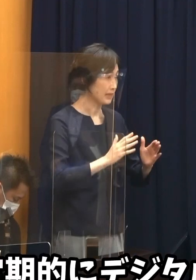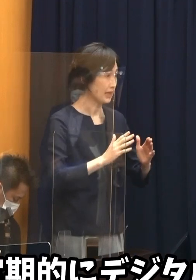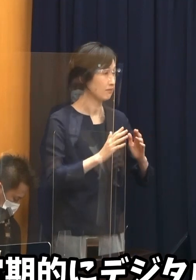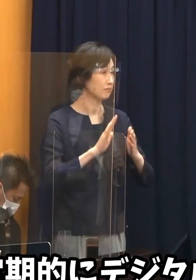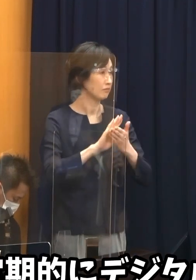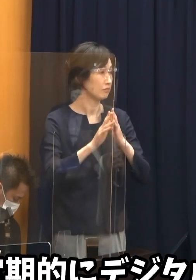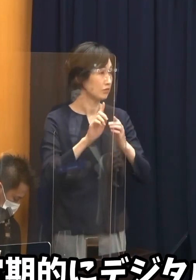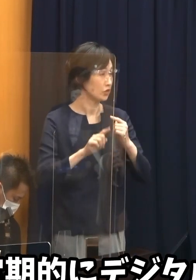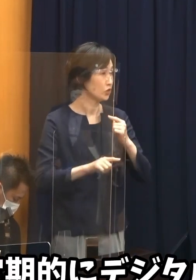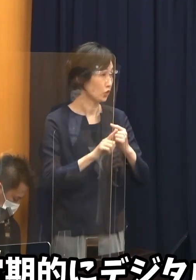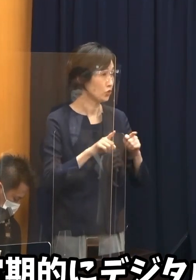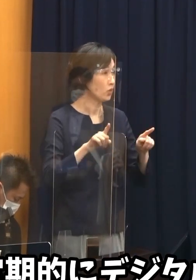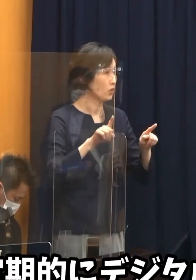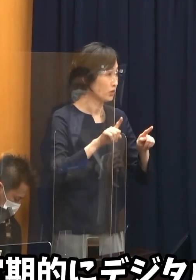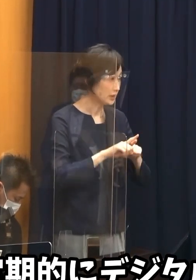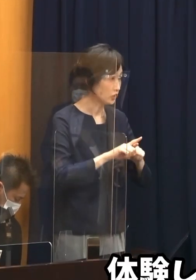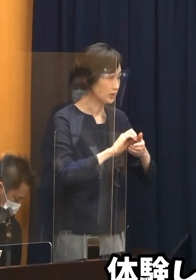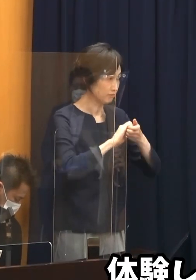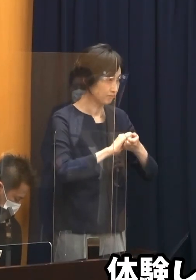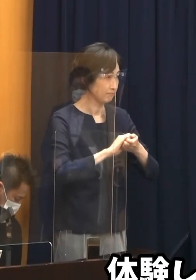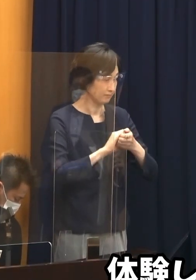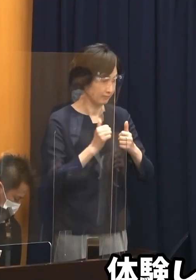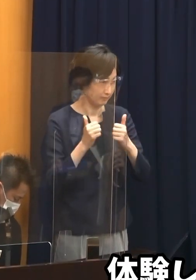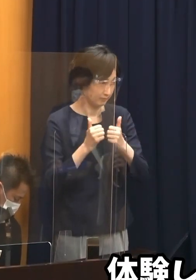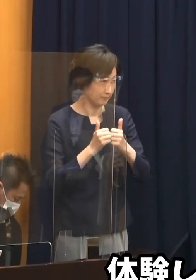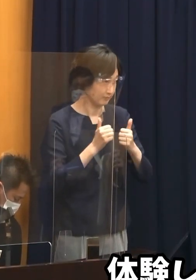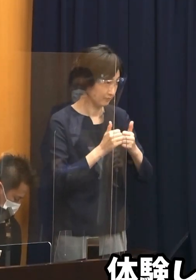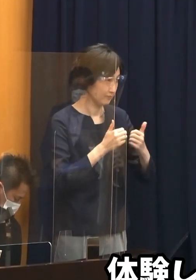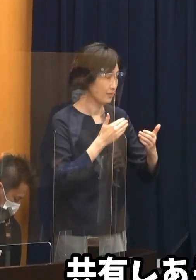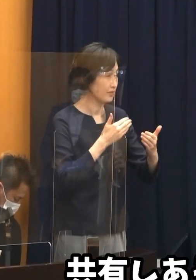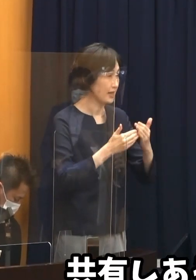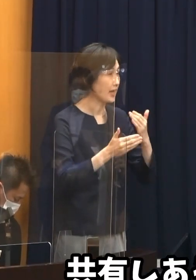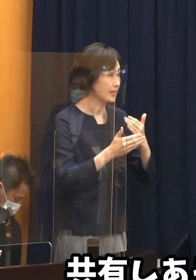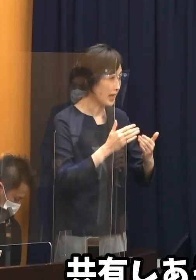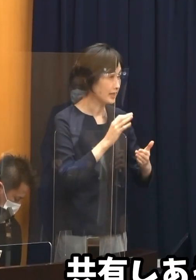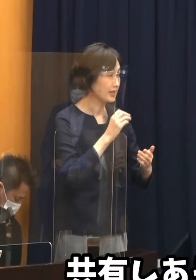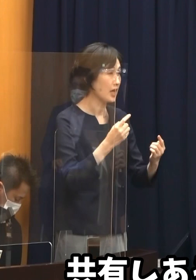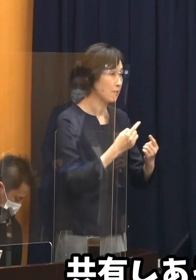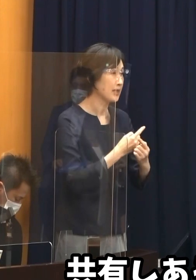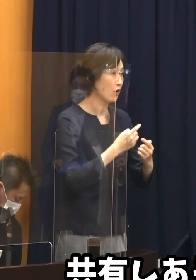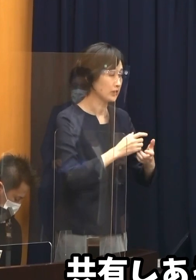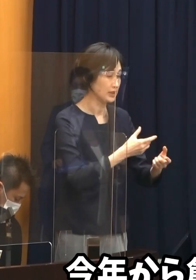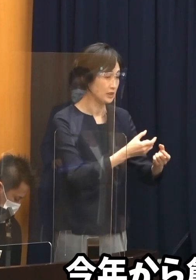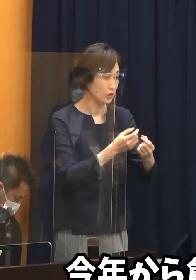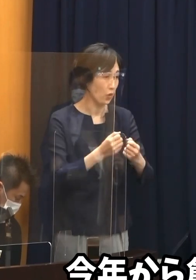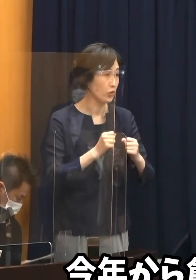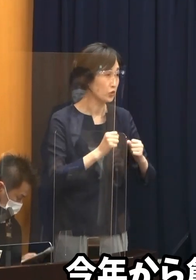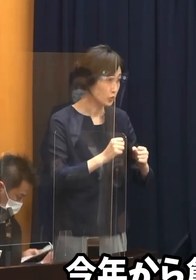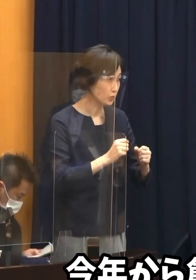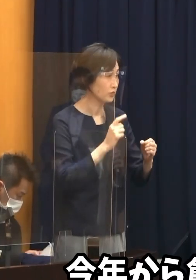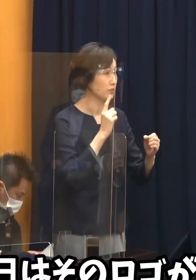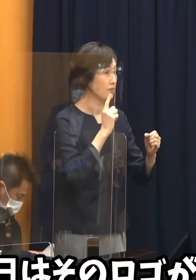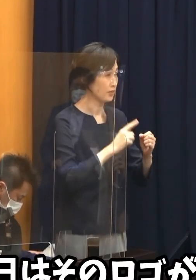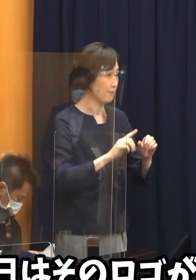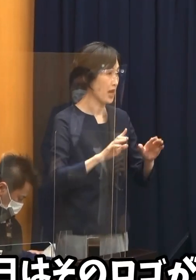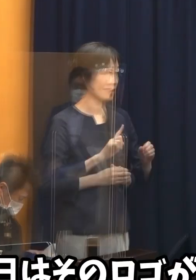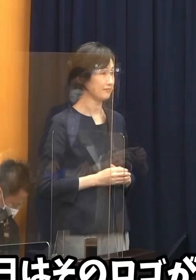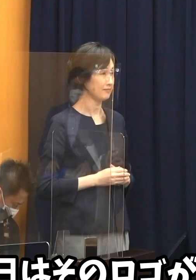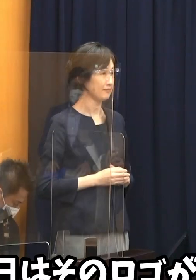デジタルについて振り返り、体験し、見直し、共有し合う機会として今年から創設されます。本日